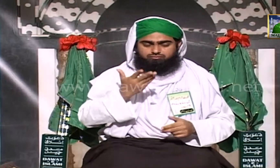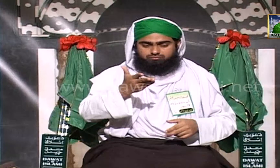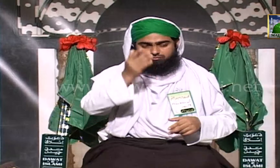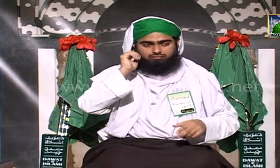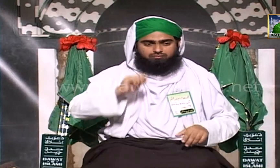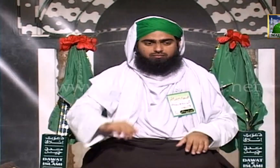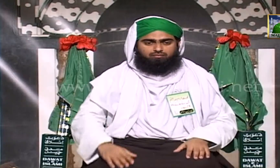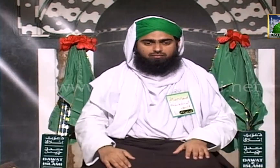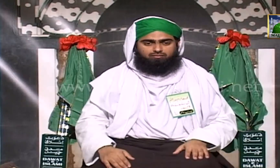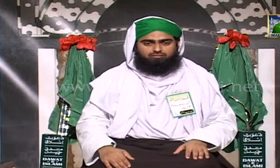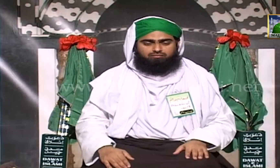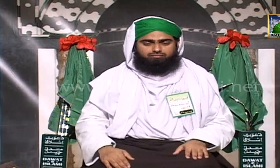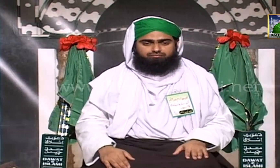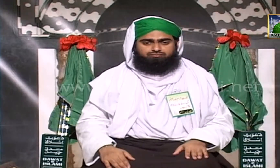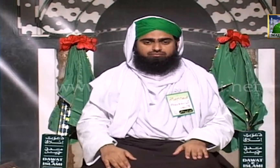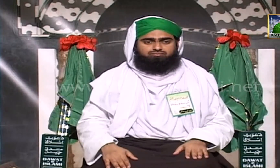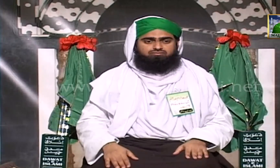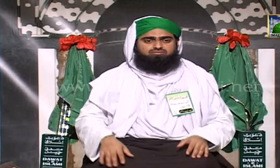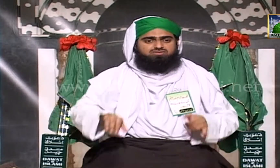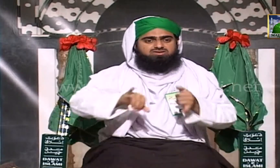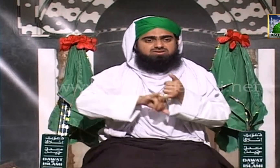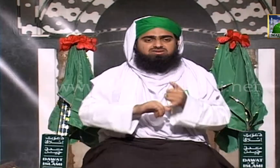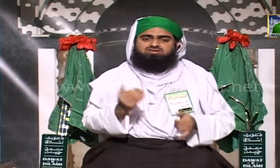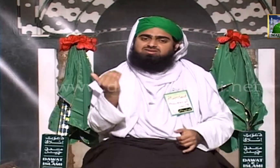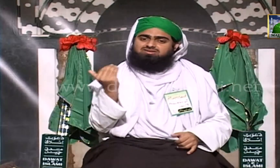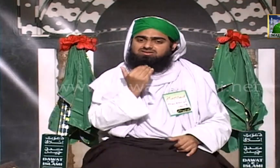دیکھیے کہ آئنسٹائن جس دنیا کے بارے میں، جس